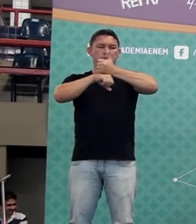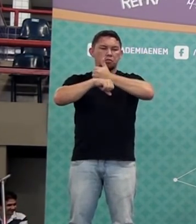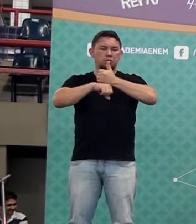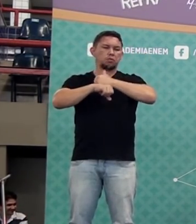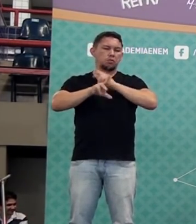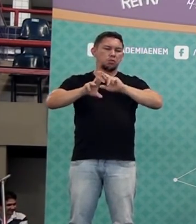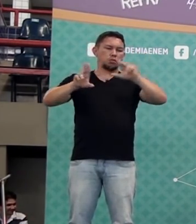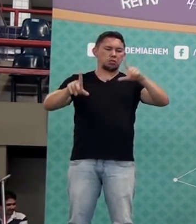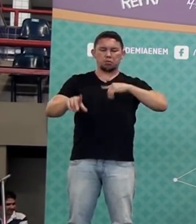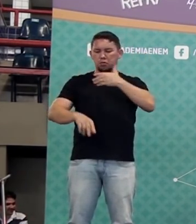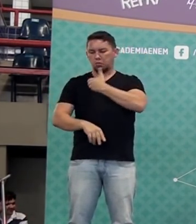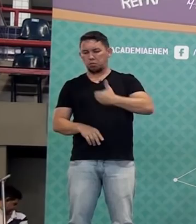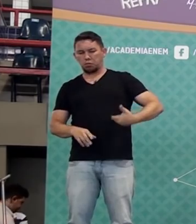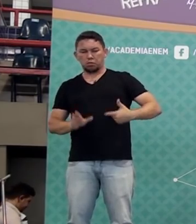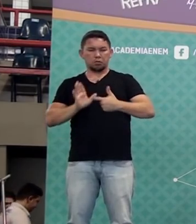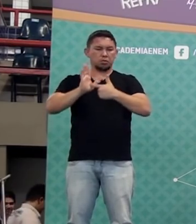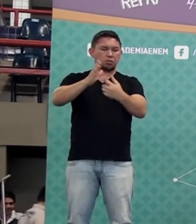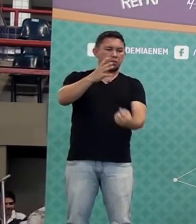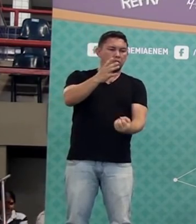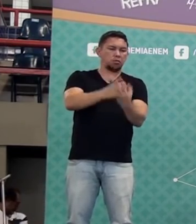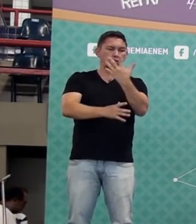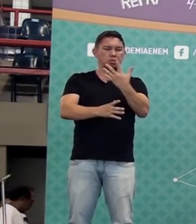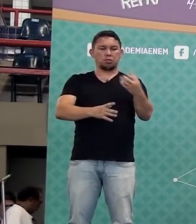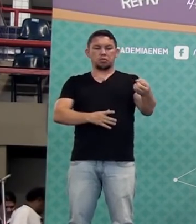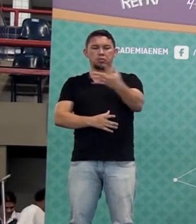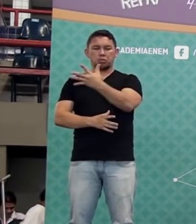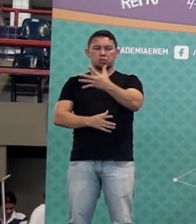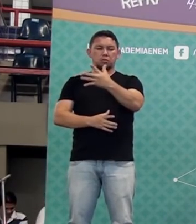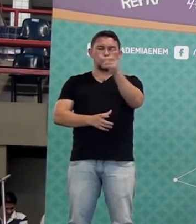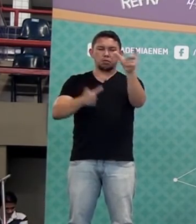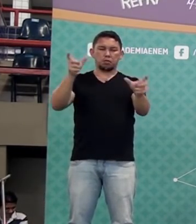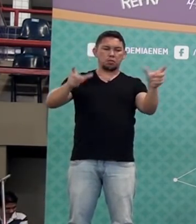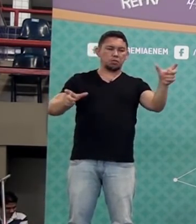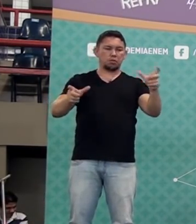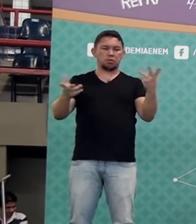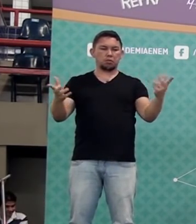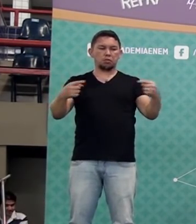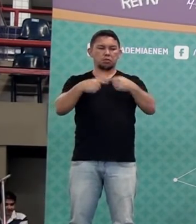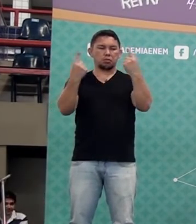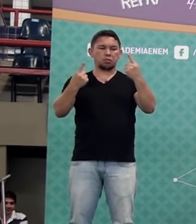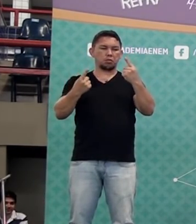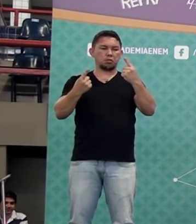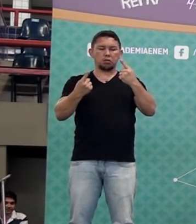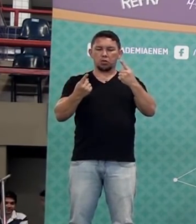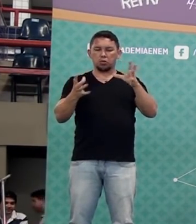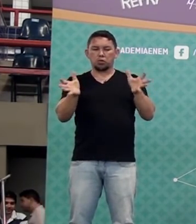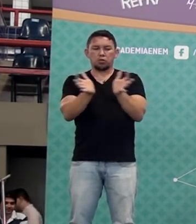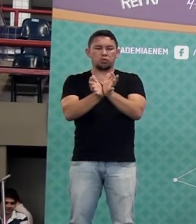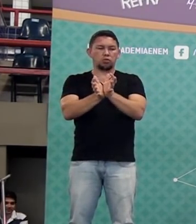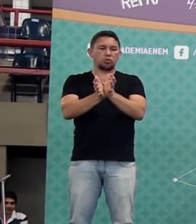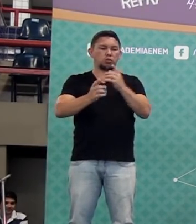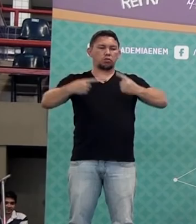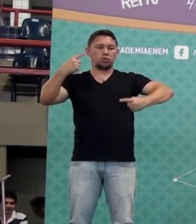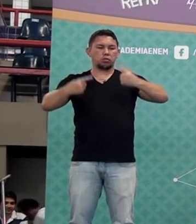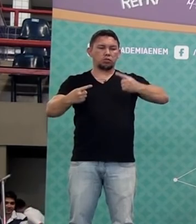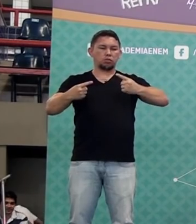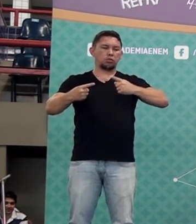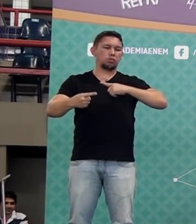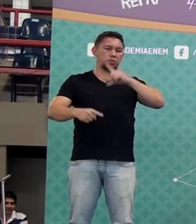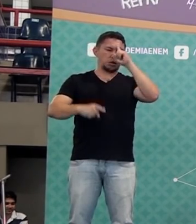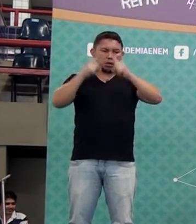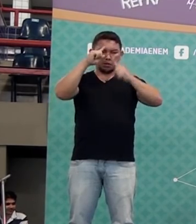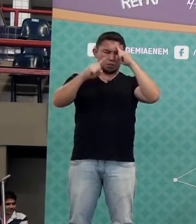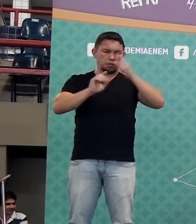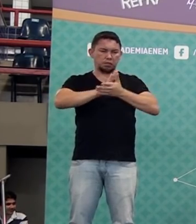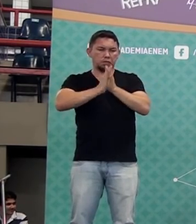completamente diferente, para dar origem a uma nova forma, a um novo corpo político, onde a liberação da